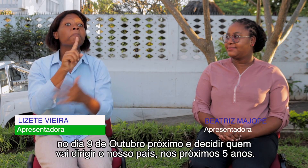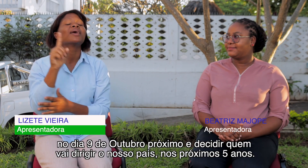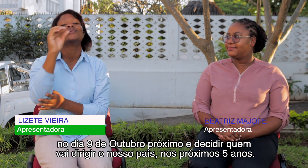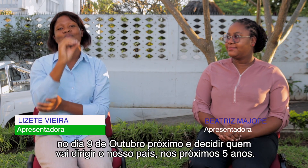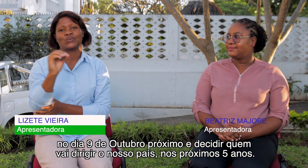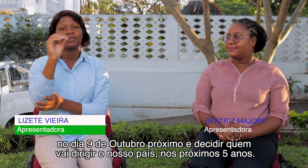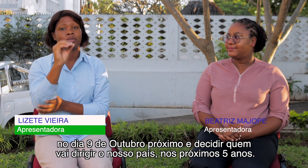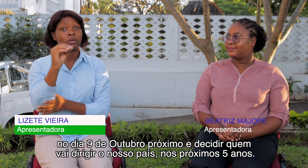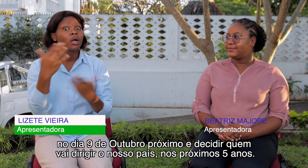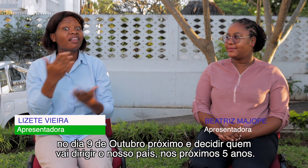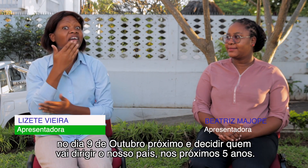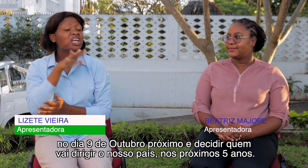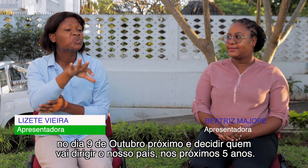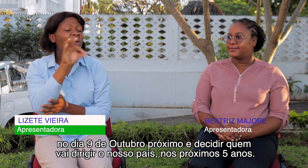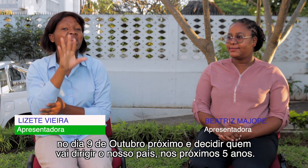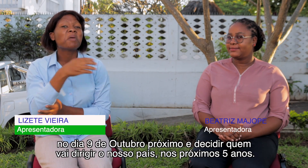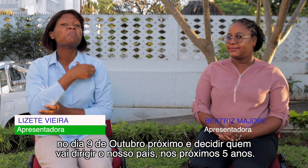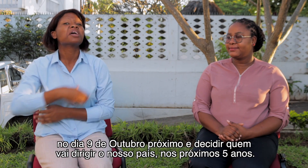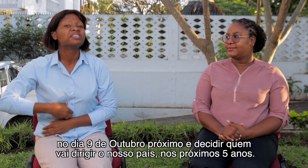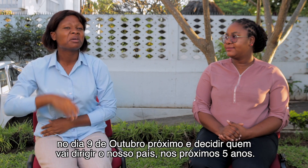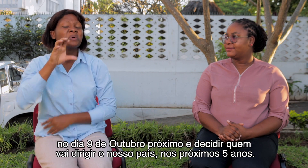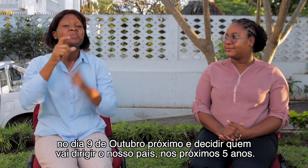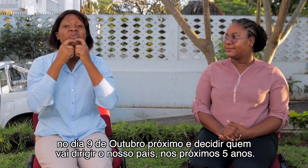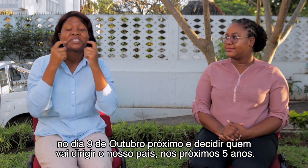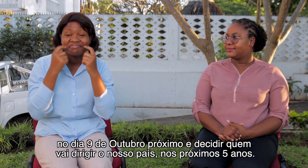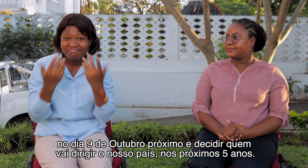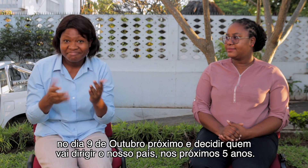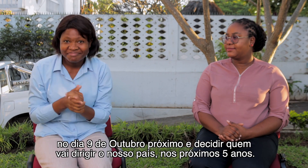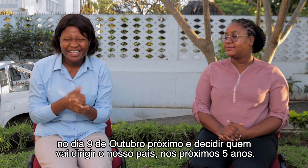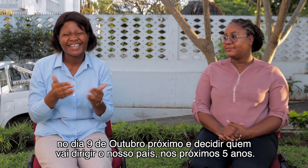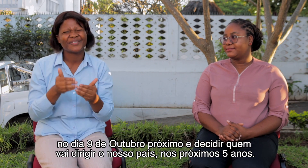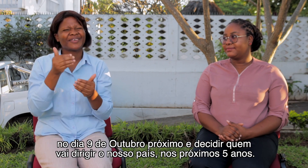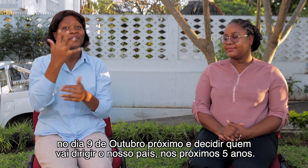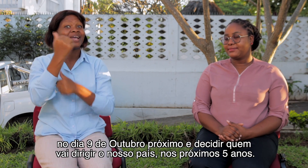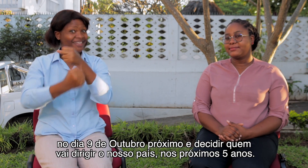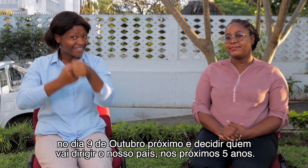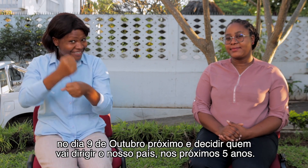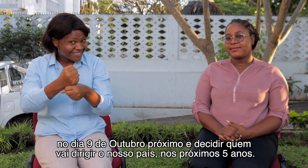9 de outubro próximo e decidir quem vai dirigir o nosso país nos próximos 5 anos.